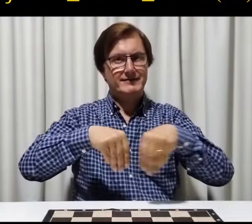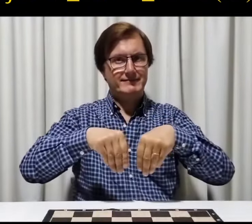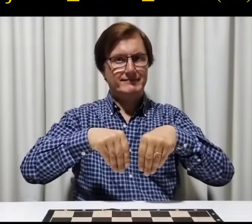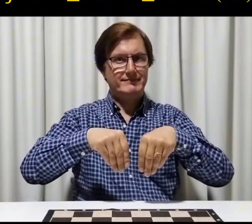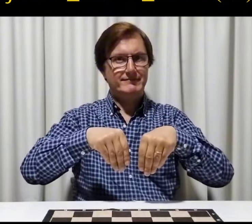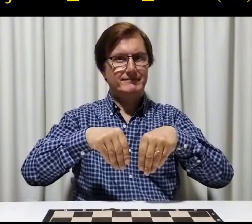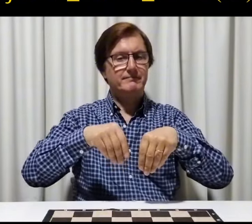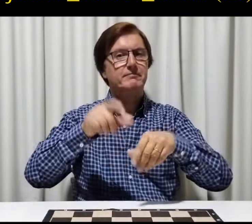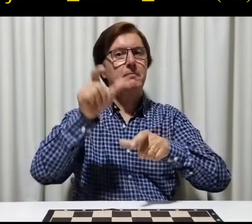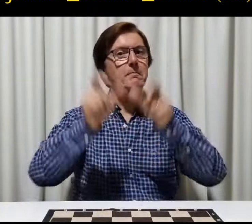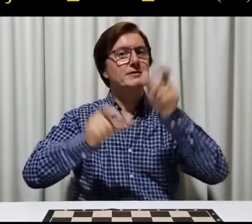personas